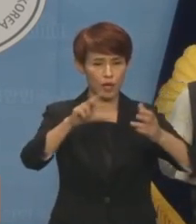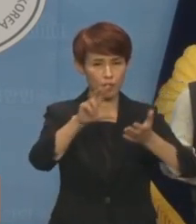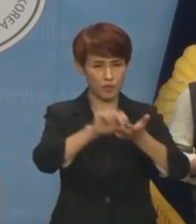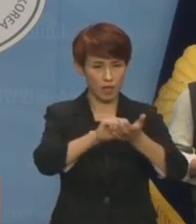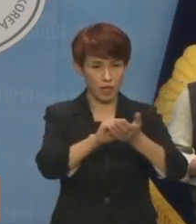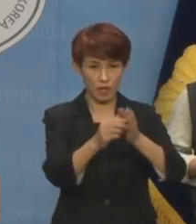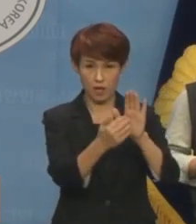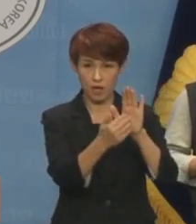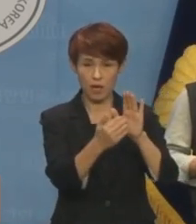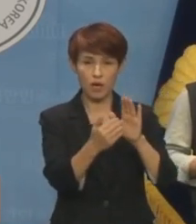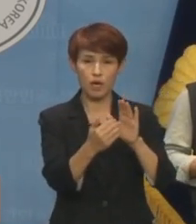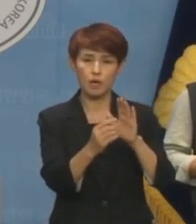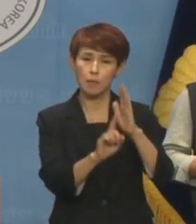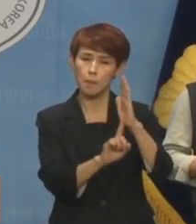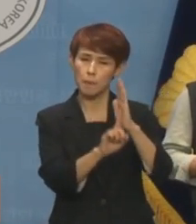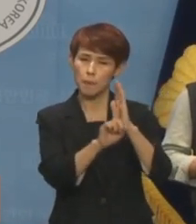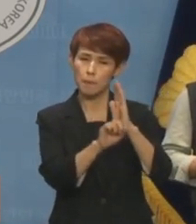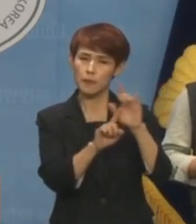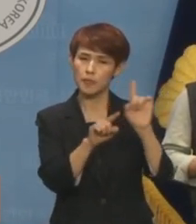기온 상승 1.5도